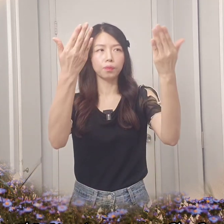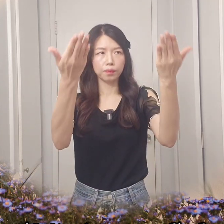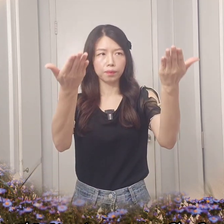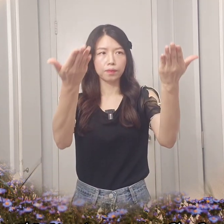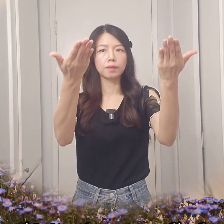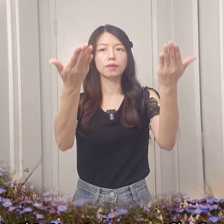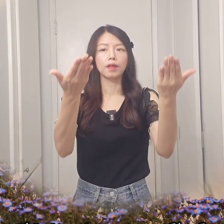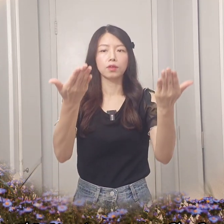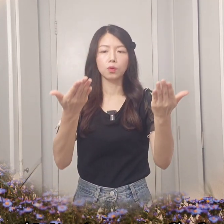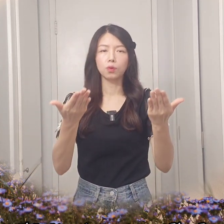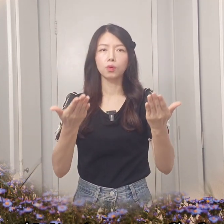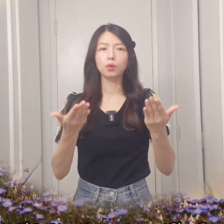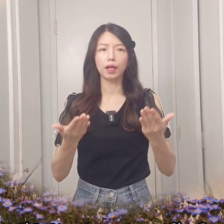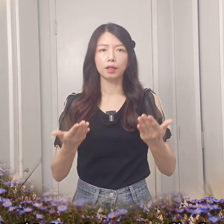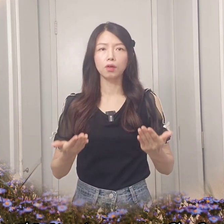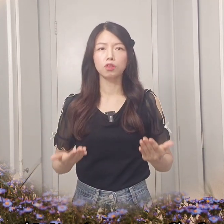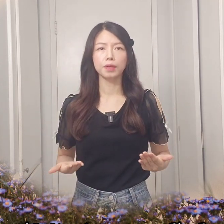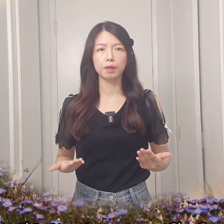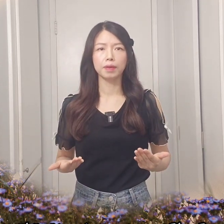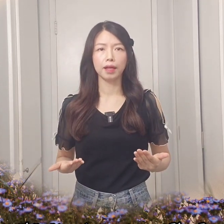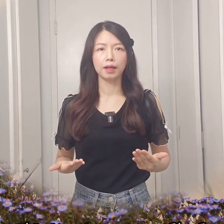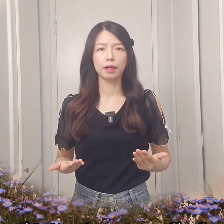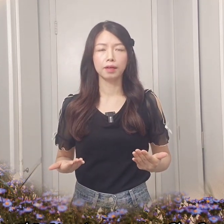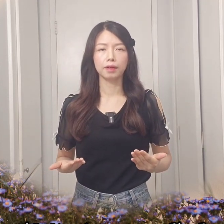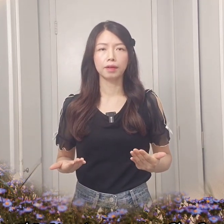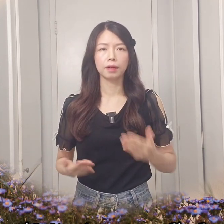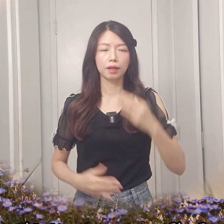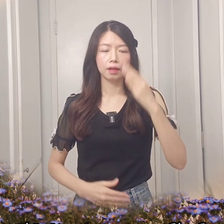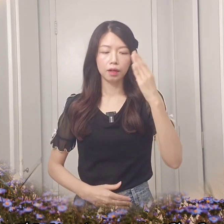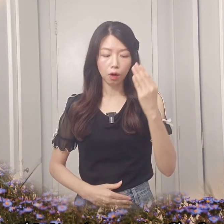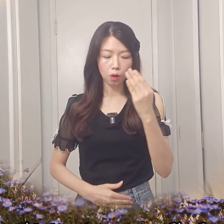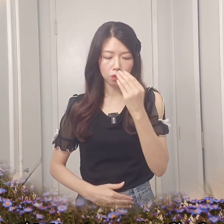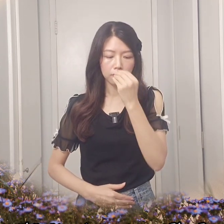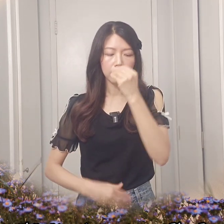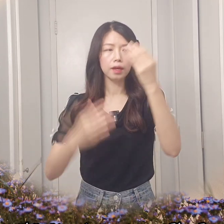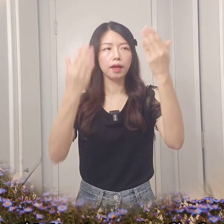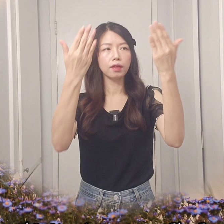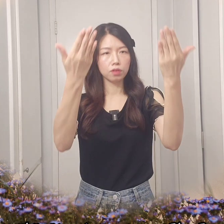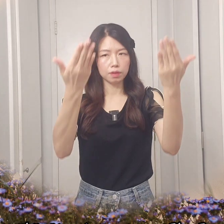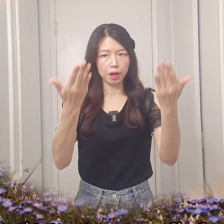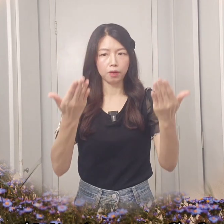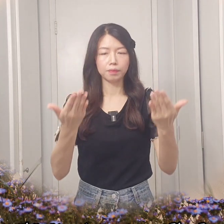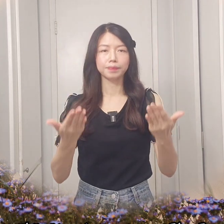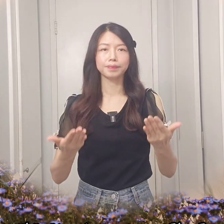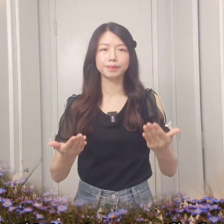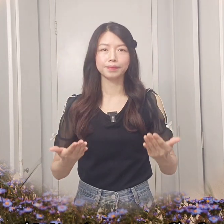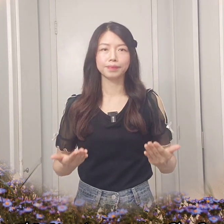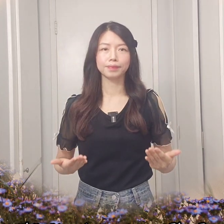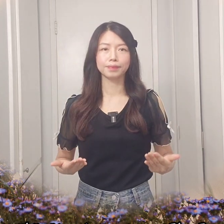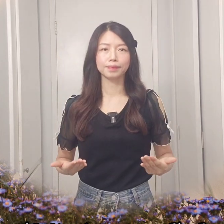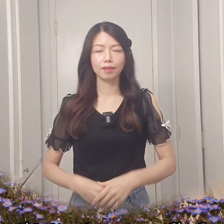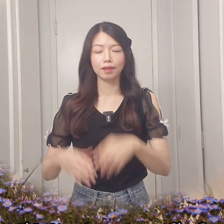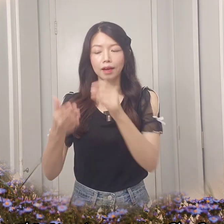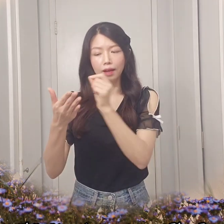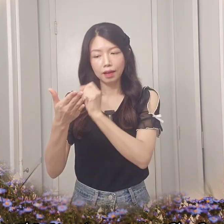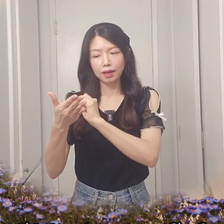반대로 내 쪽으로 당겨주시면 됩니다. 거룩해 해주시며